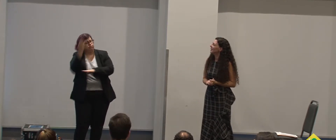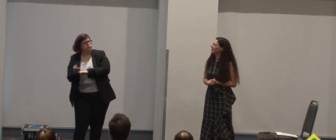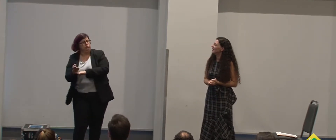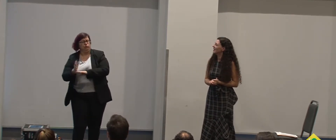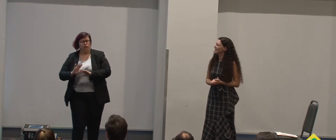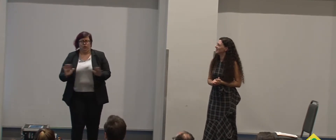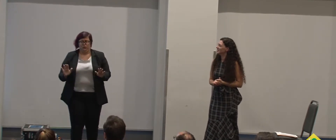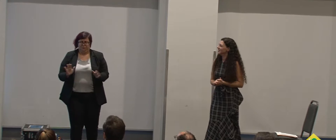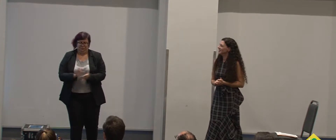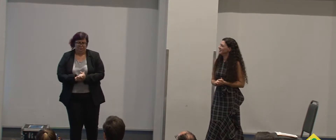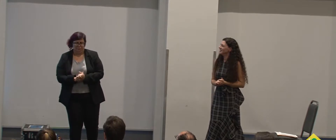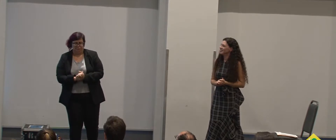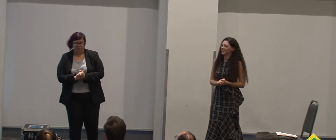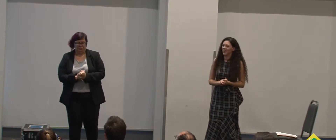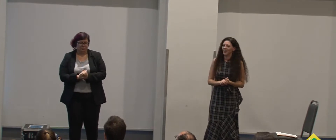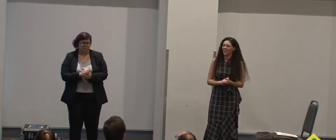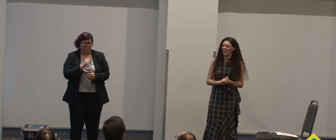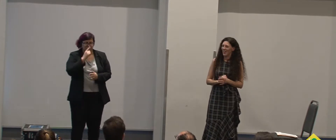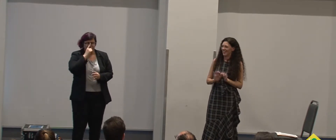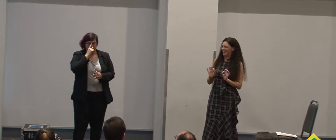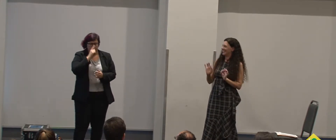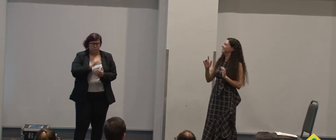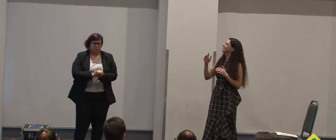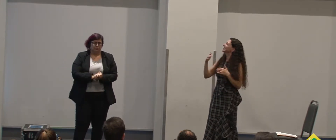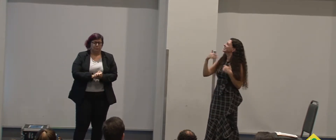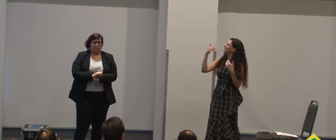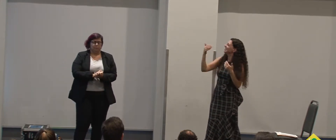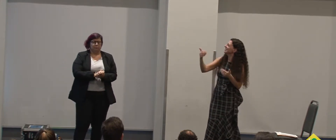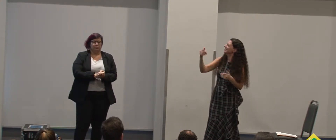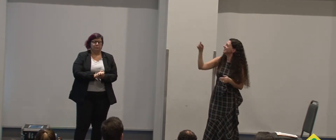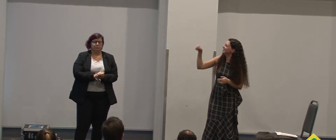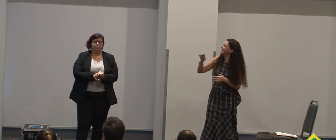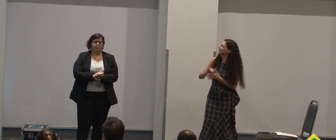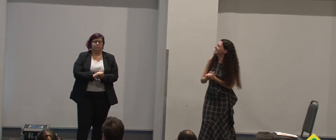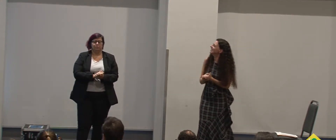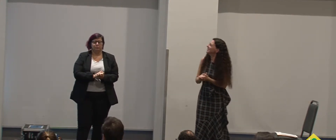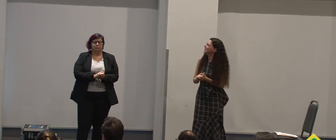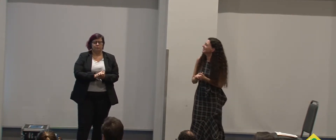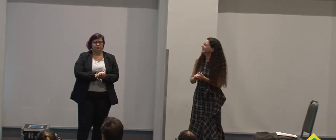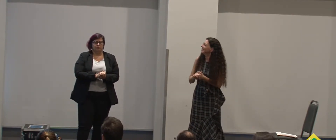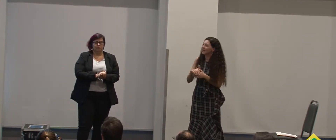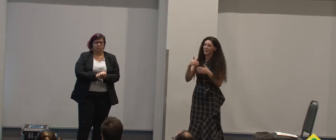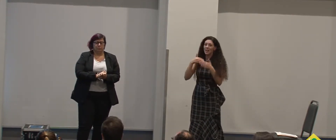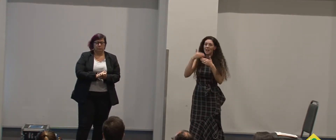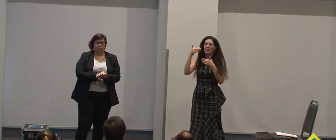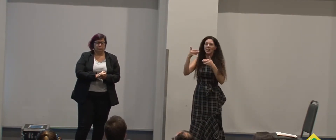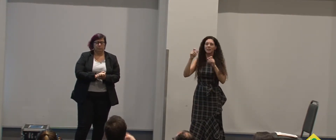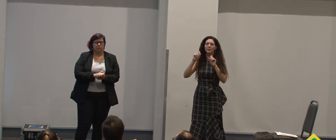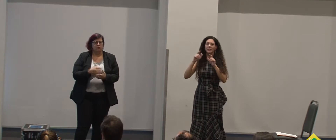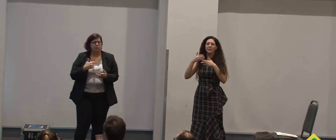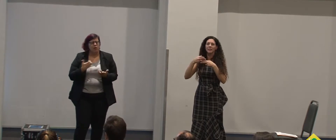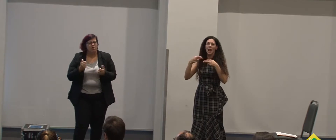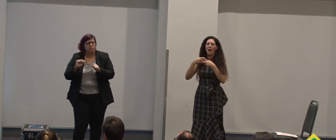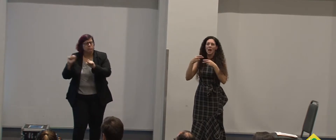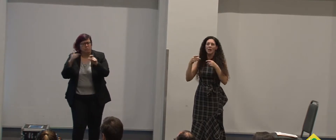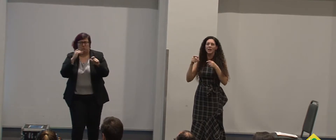E aí a escola, ele permanece durante quase o dia inteiro na escola. Pode passar, por favor.